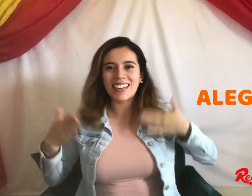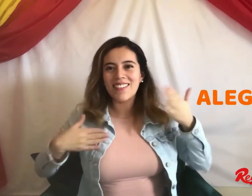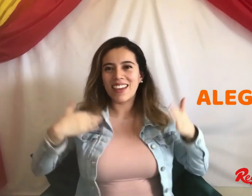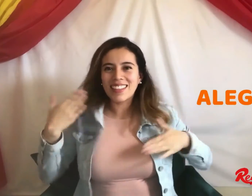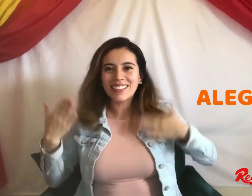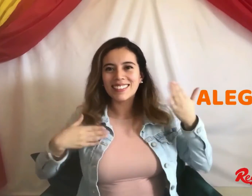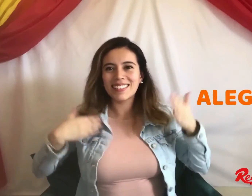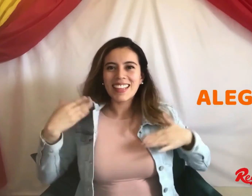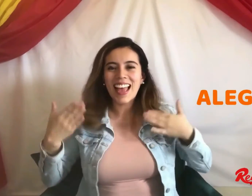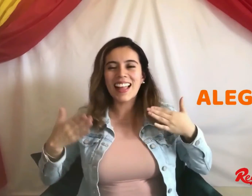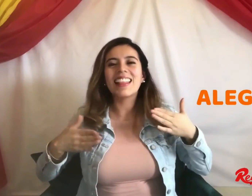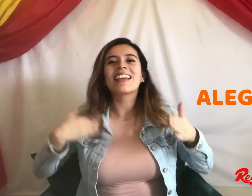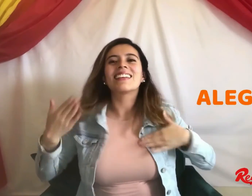arriba, alegre.